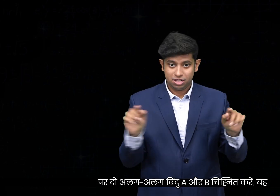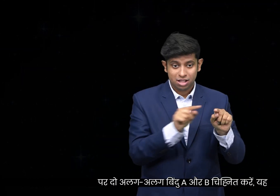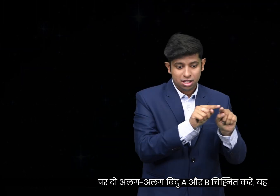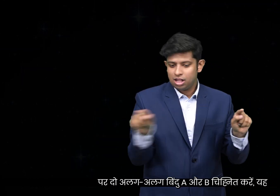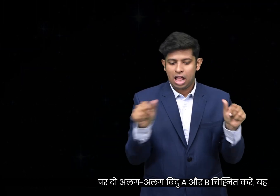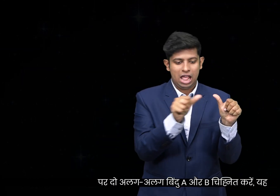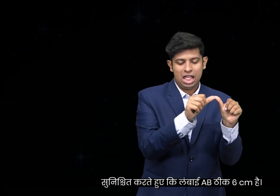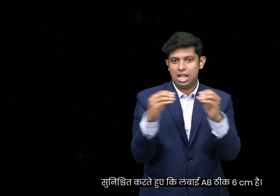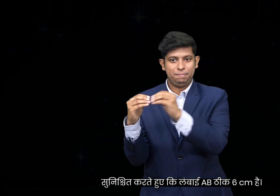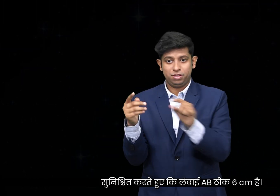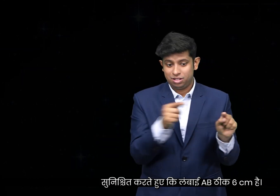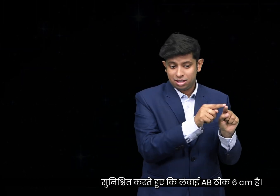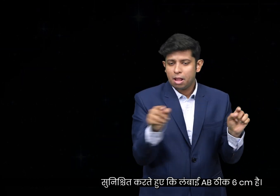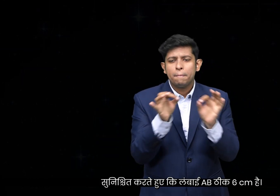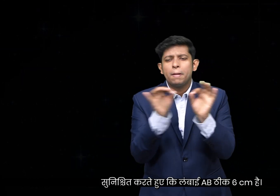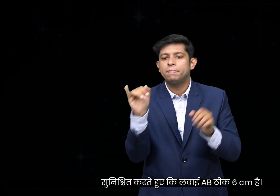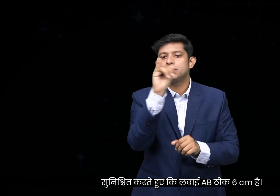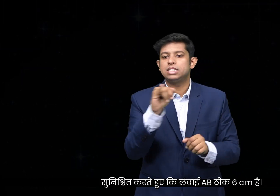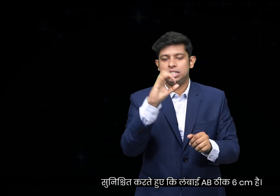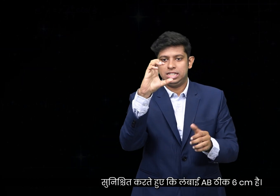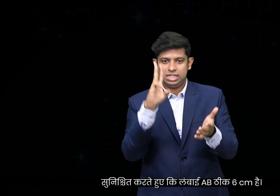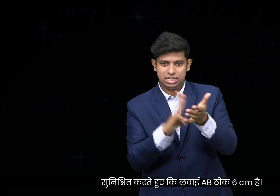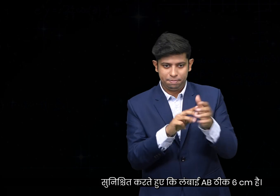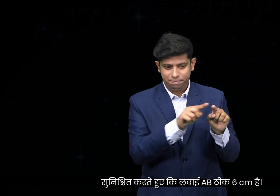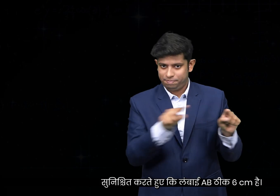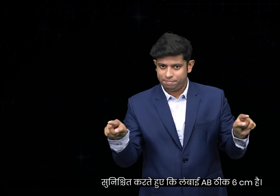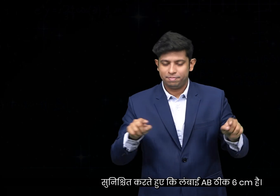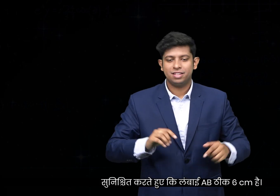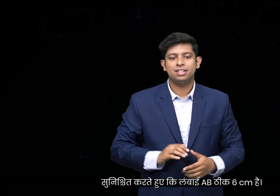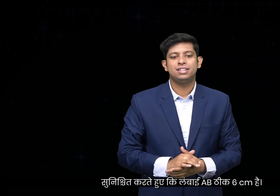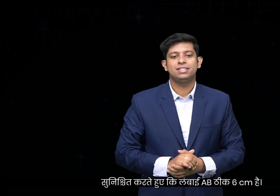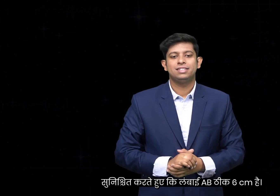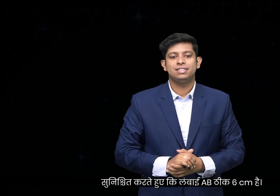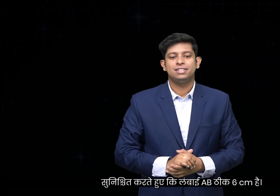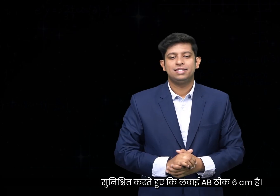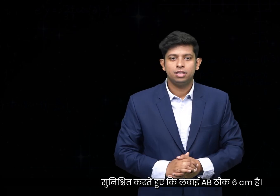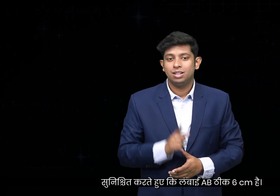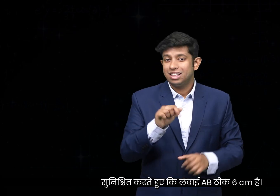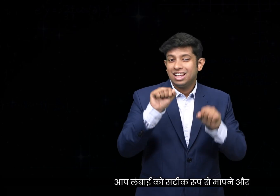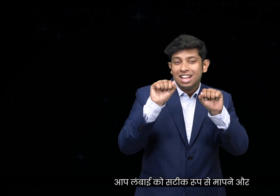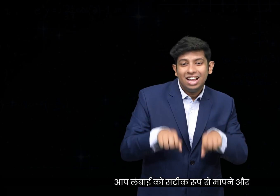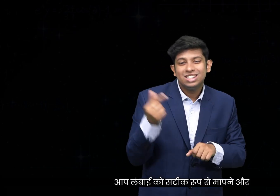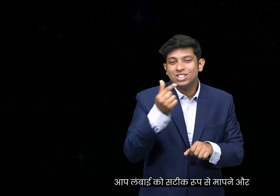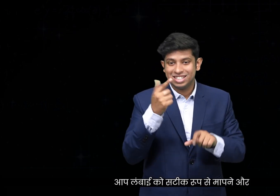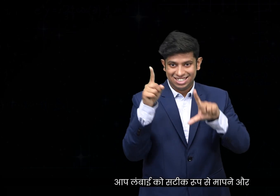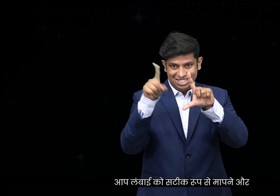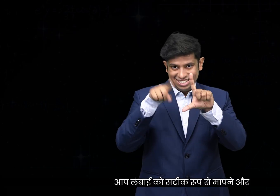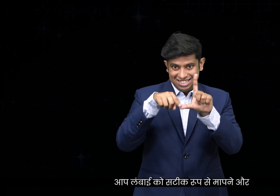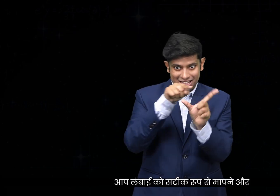यह सुनिश्चित करने हुए कि लंबाई AB ठीक 6 सेंटीमीटर है। आप लंबाई को सटीक